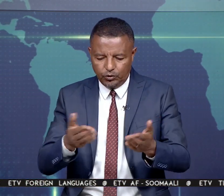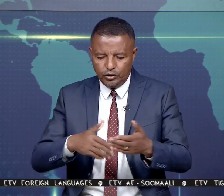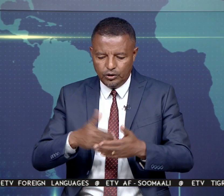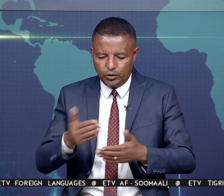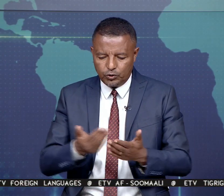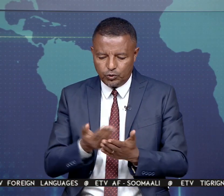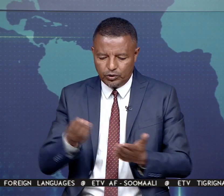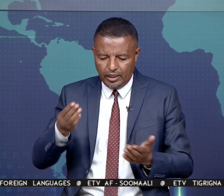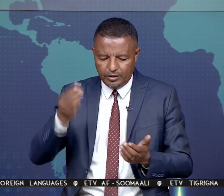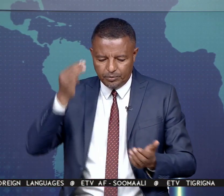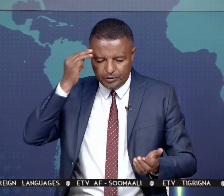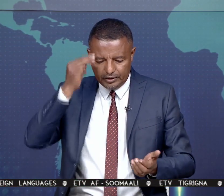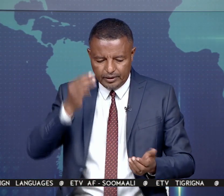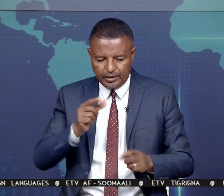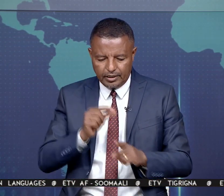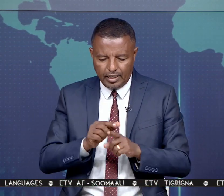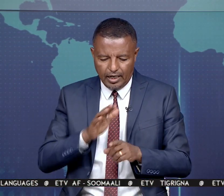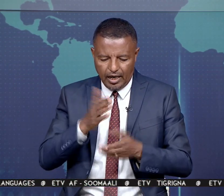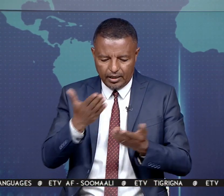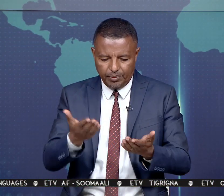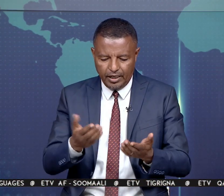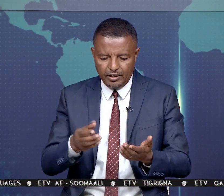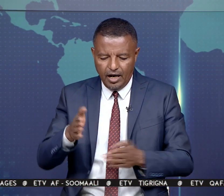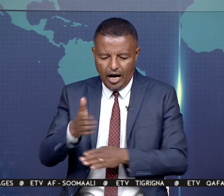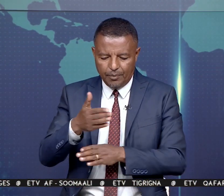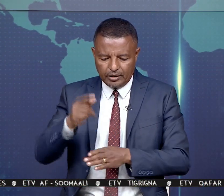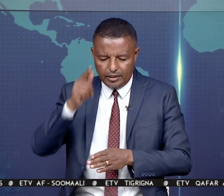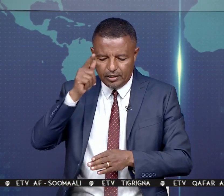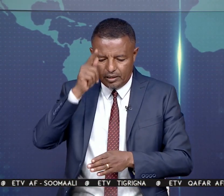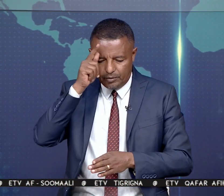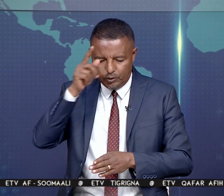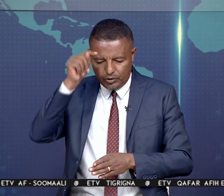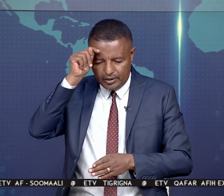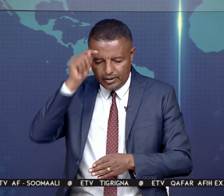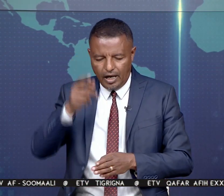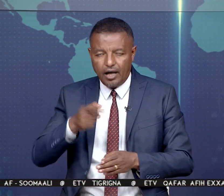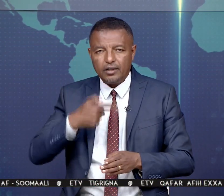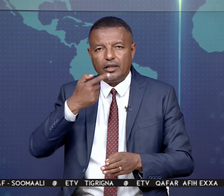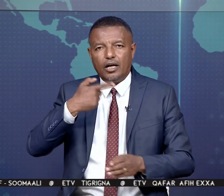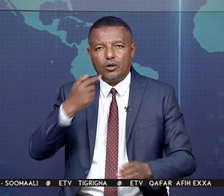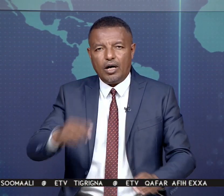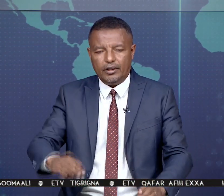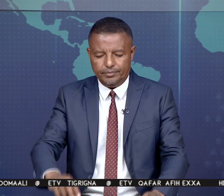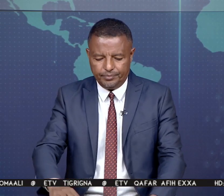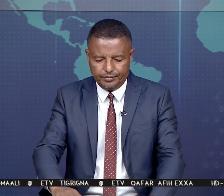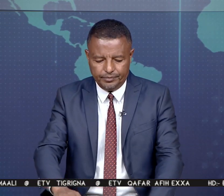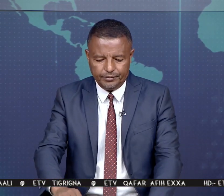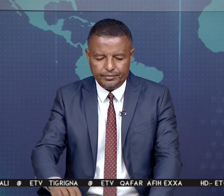መስጠታቸውን የውጭ ጉዳይ ሚኒስቴር ቃል አቀባይ አምባሳደር ነብዩ ተድላ ተናግረዋል።